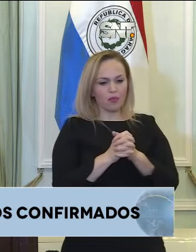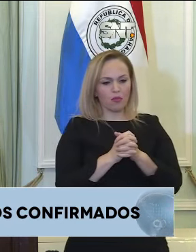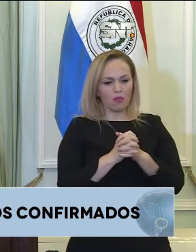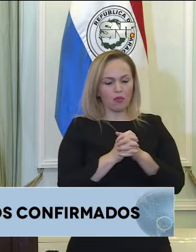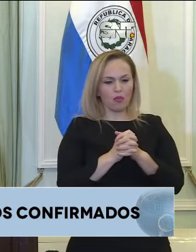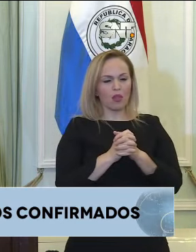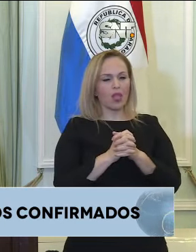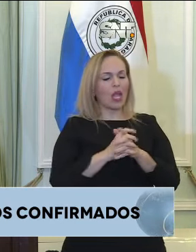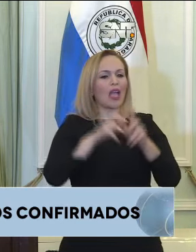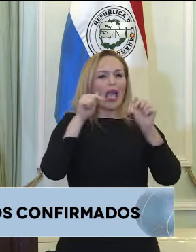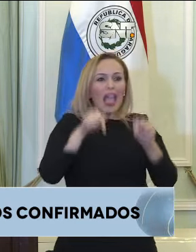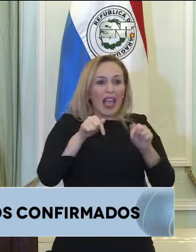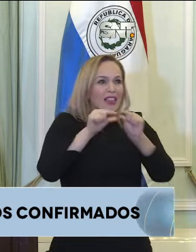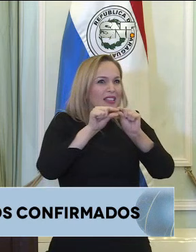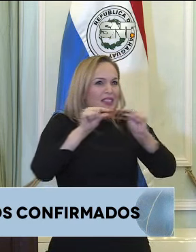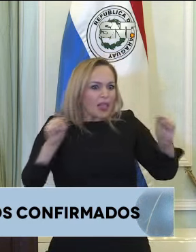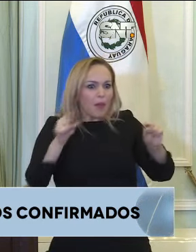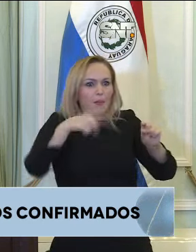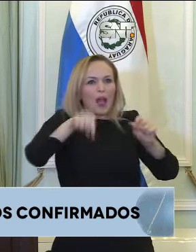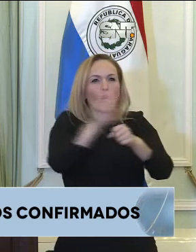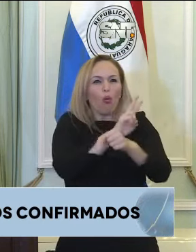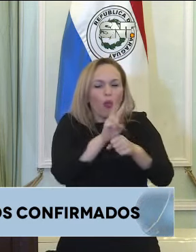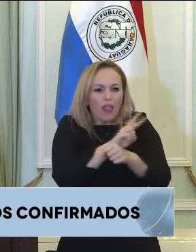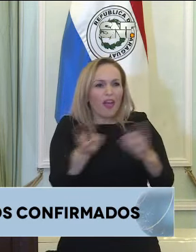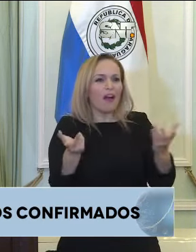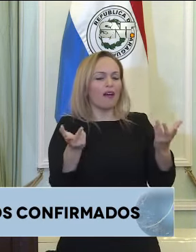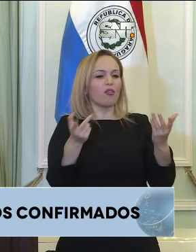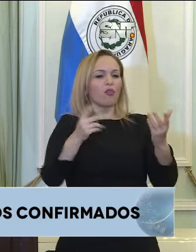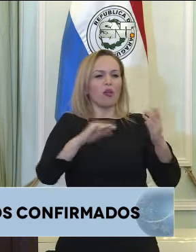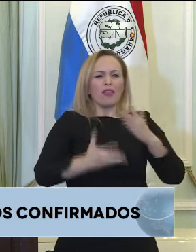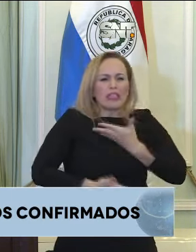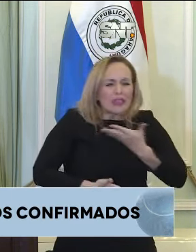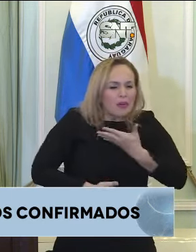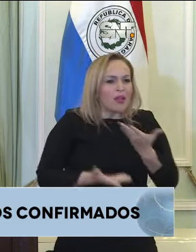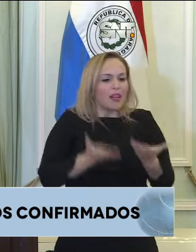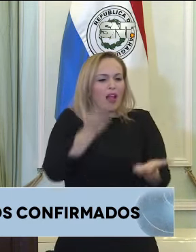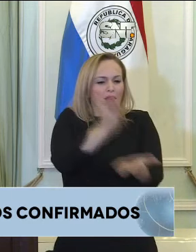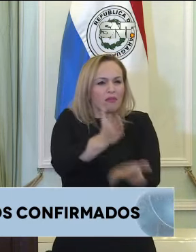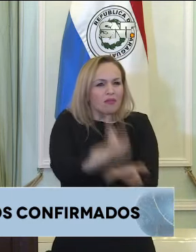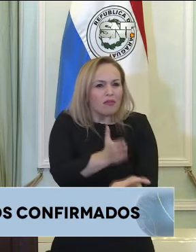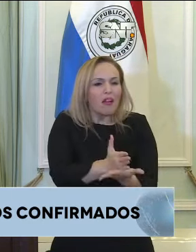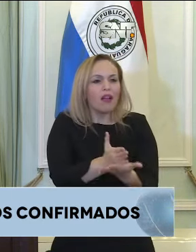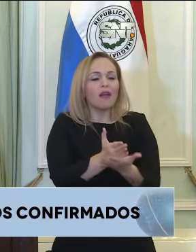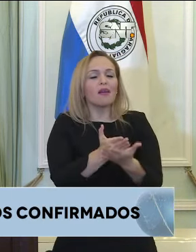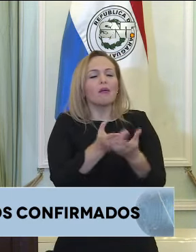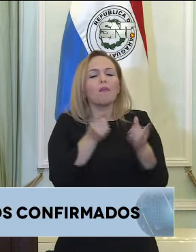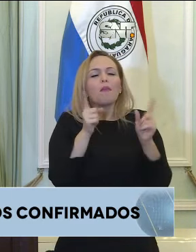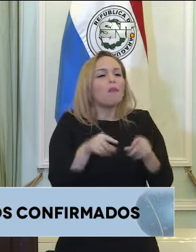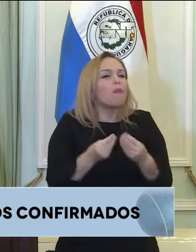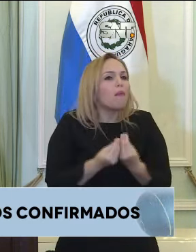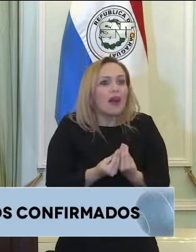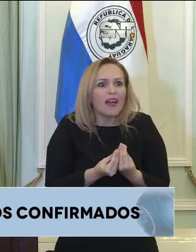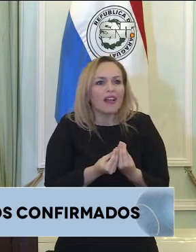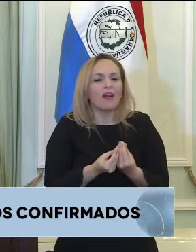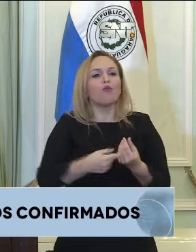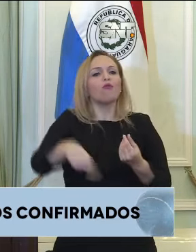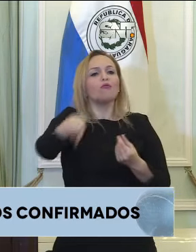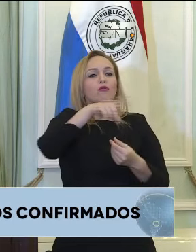todas estas medidas de por sí fueron implementadas precisamente porque las